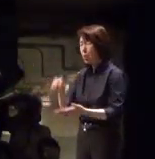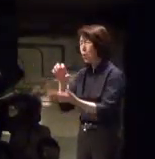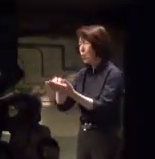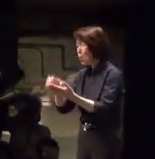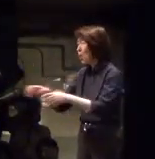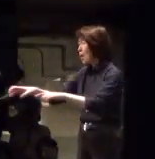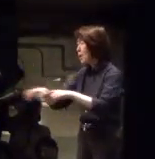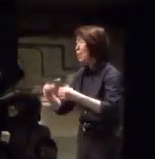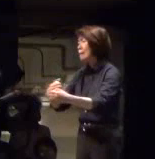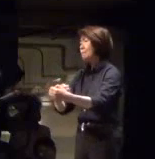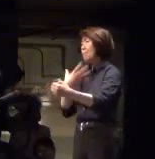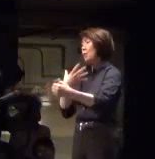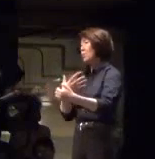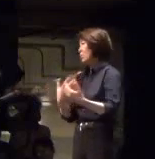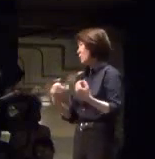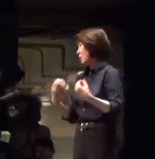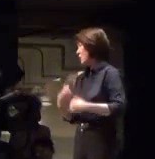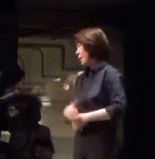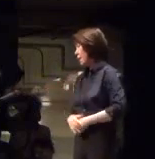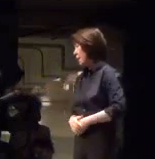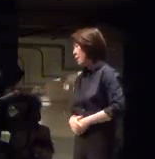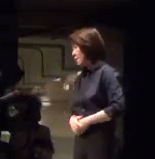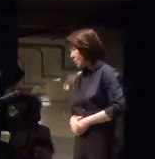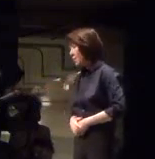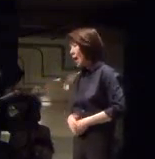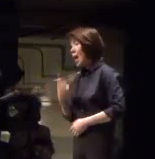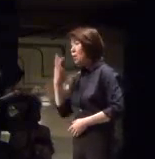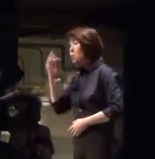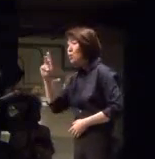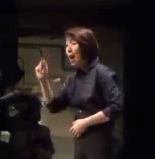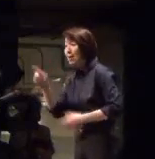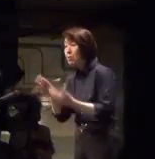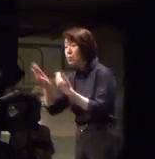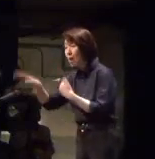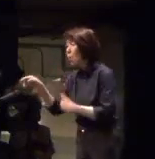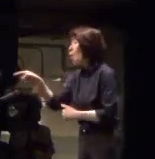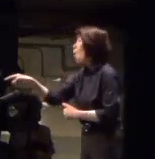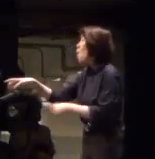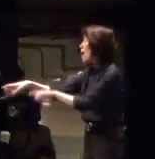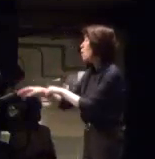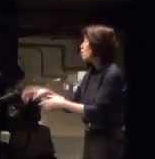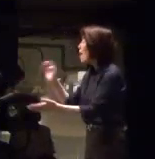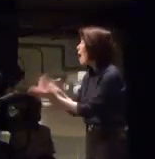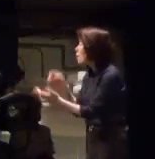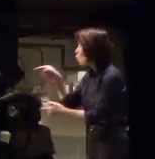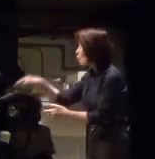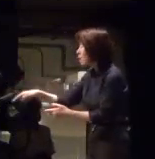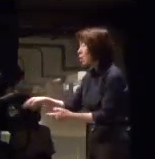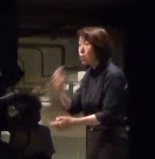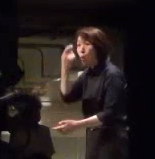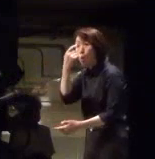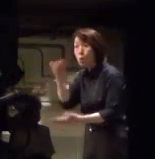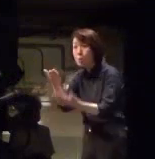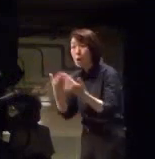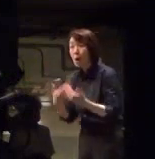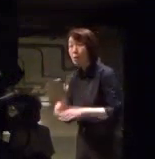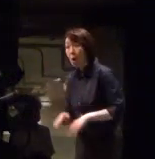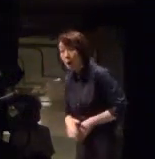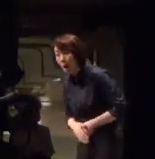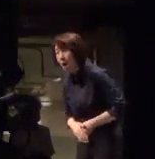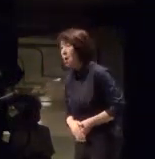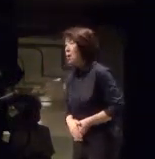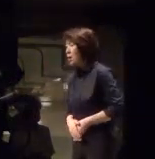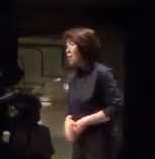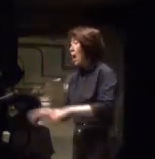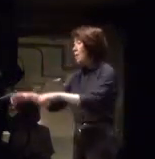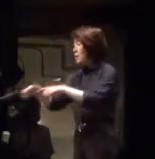中で被爆をまずしてしまって、数ヶ月経ってからお前のところが汚れてると教えられて、今全村離